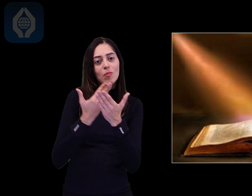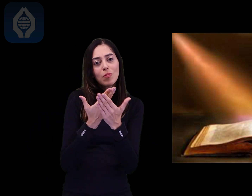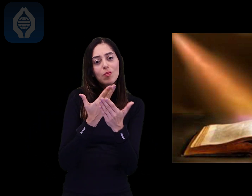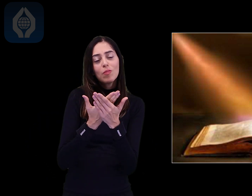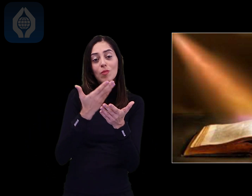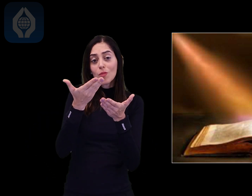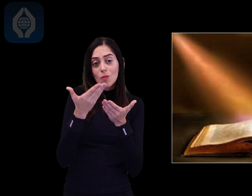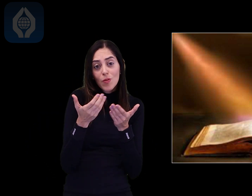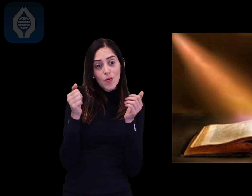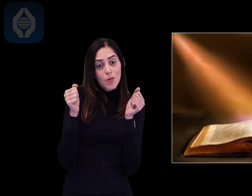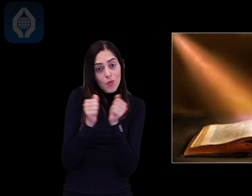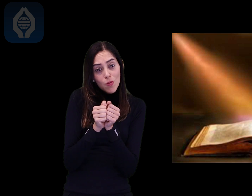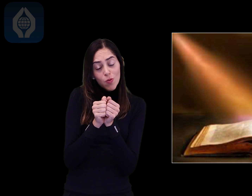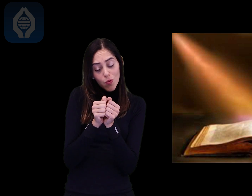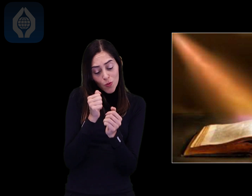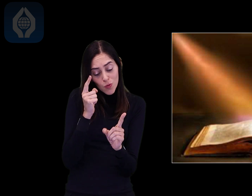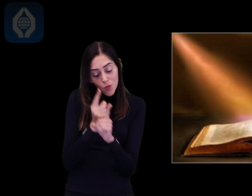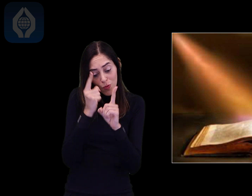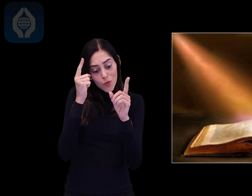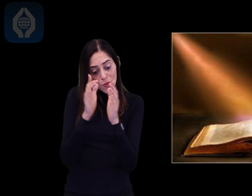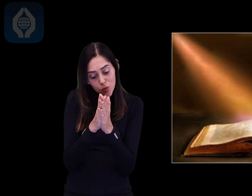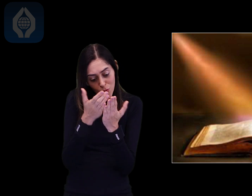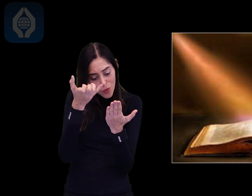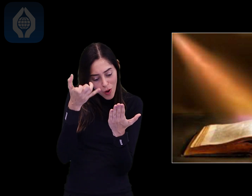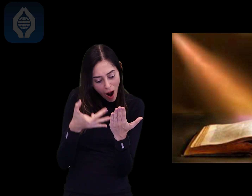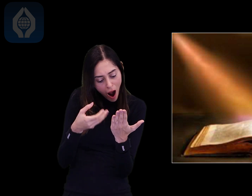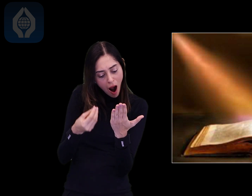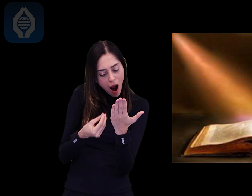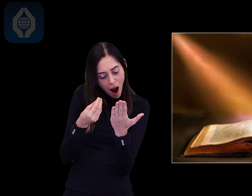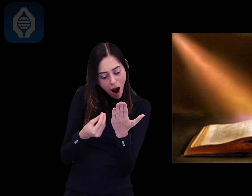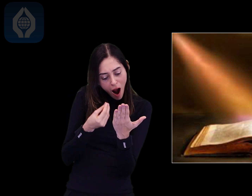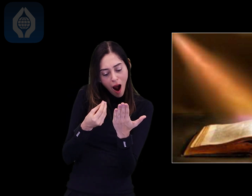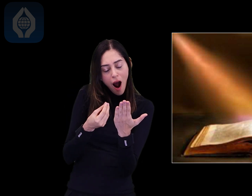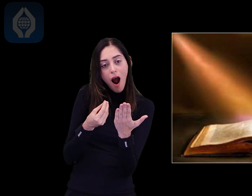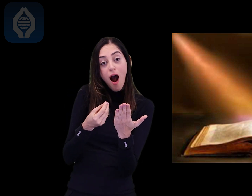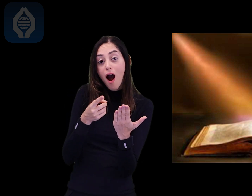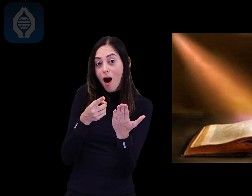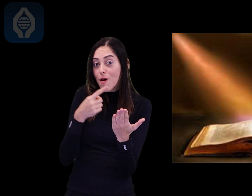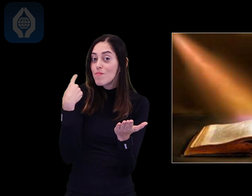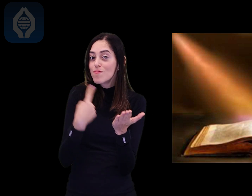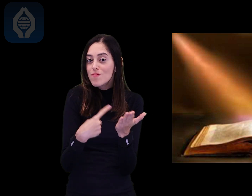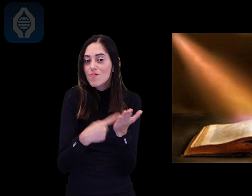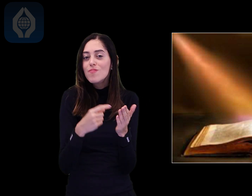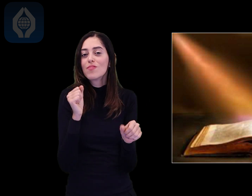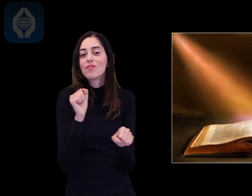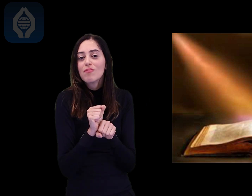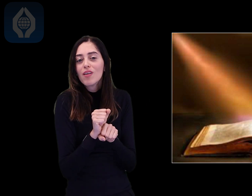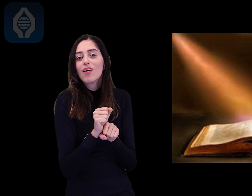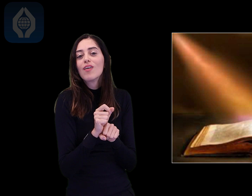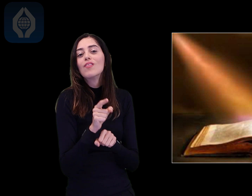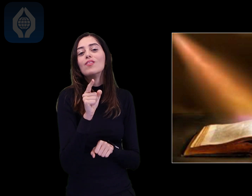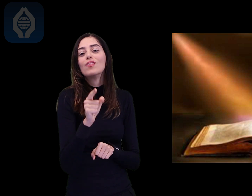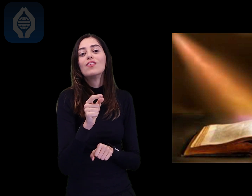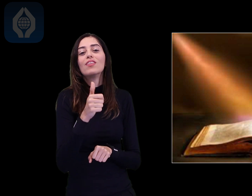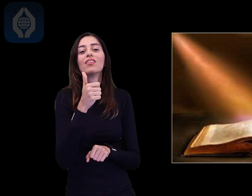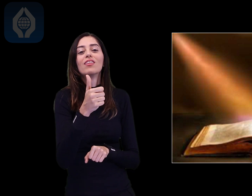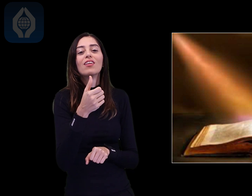a estudar a palavra de Deus juntos e a descobrir o que ela diz. Conto com você no nosso 16º passo